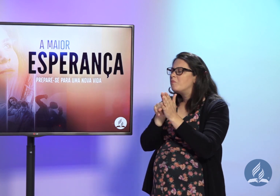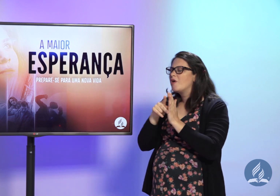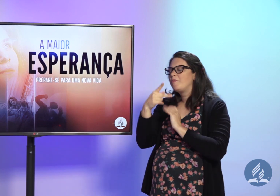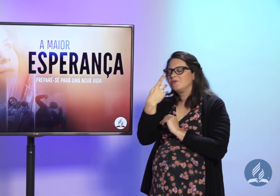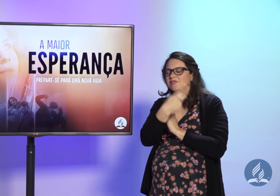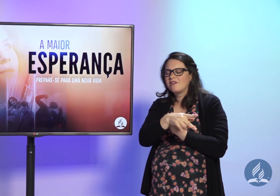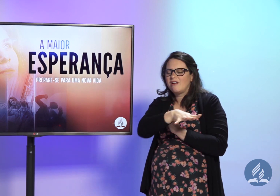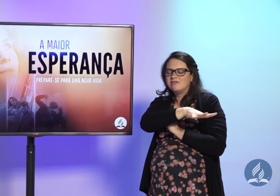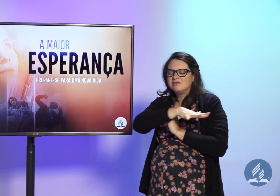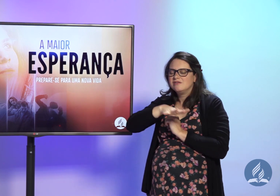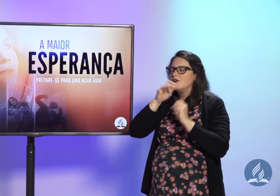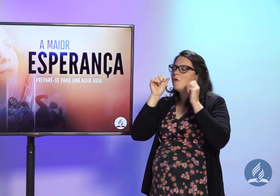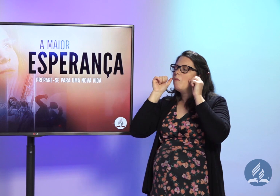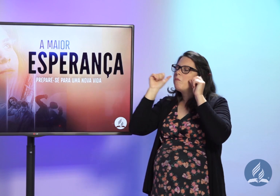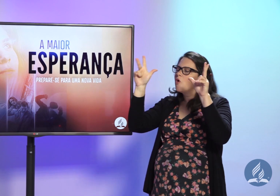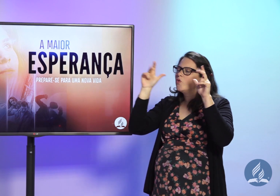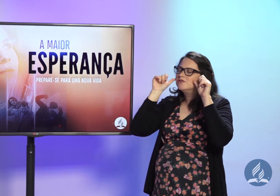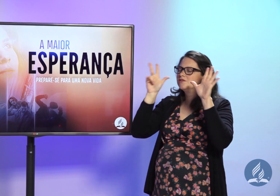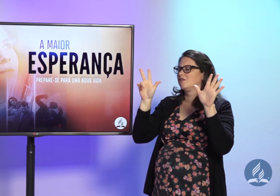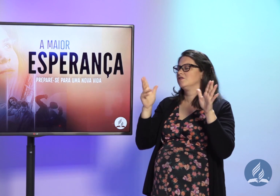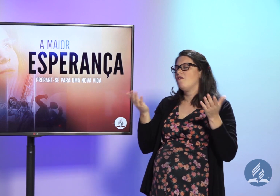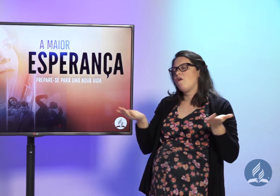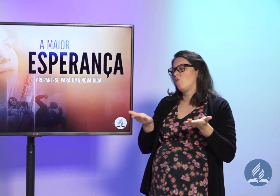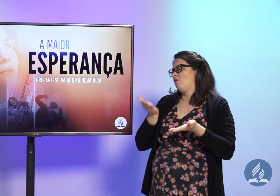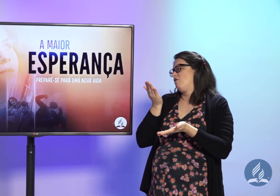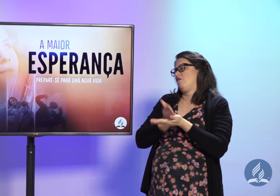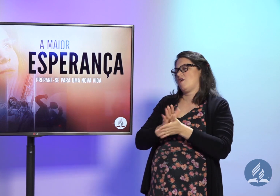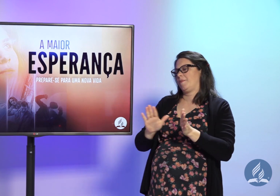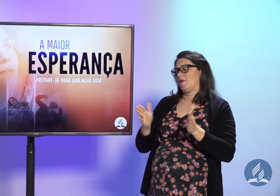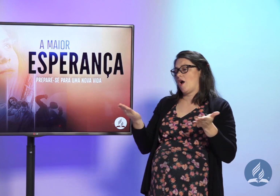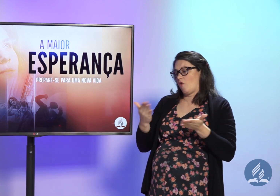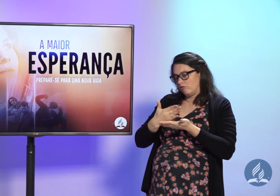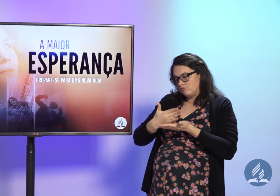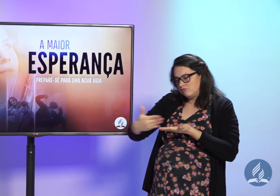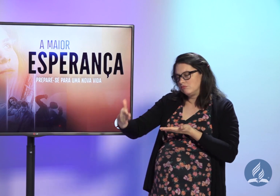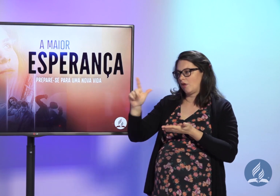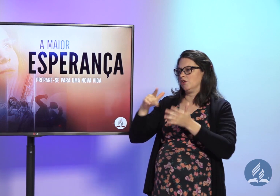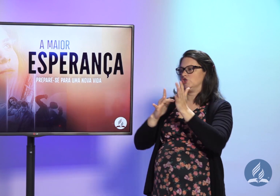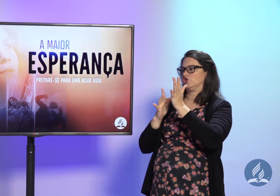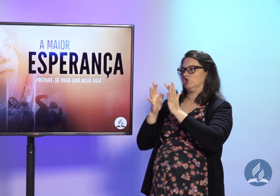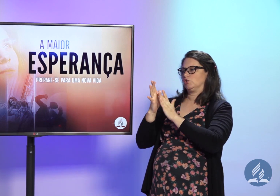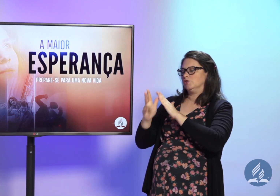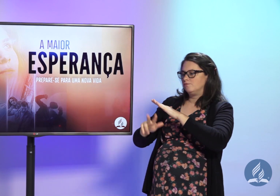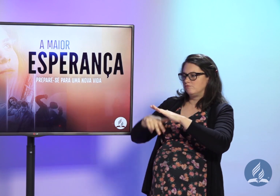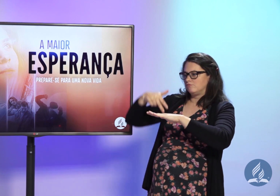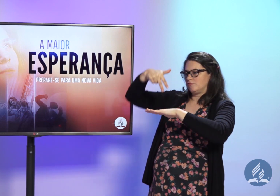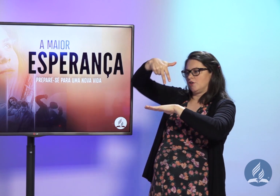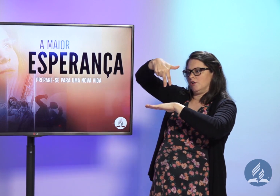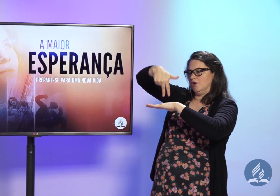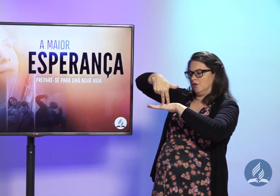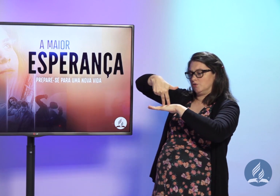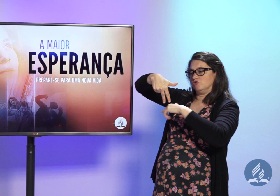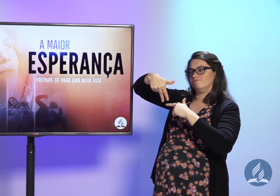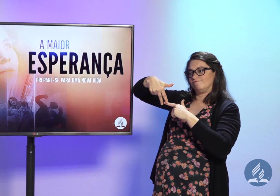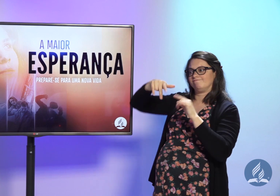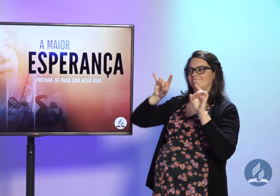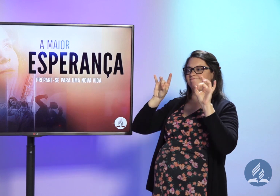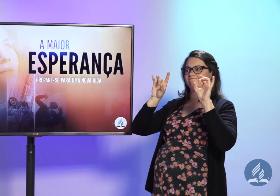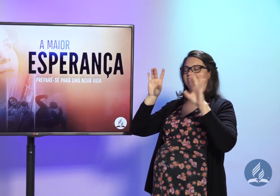não se preocupe, porque o sábado é passado, o sábado tem a ver com a lei de Moisés. Hoje a gente guarda o domingo, porque